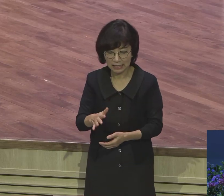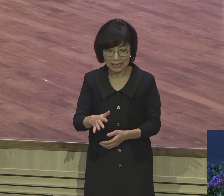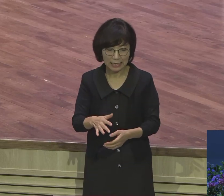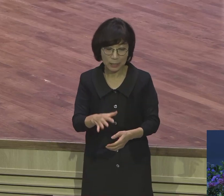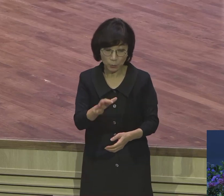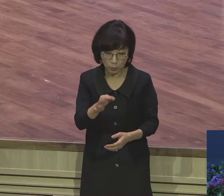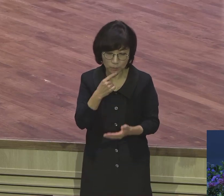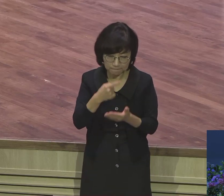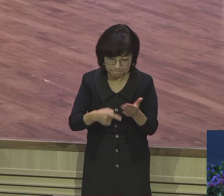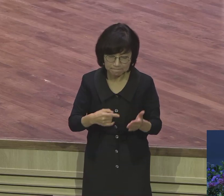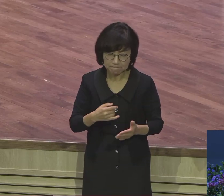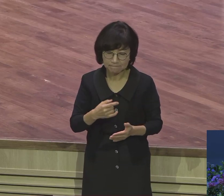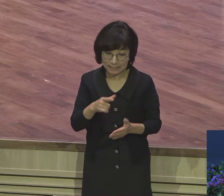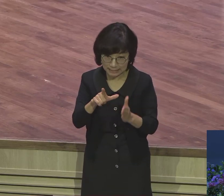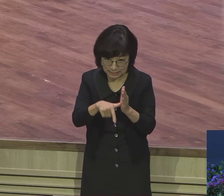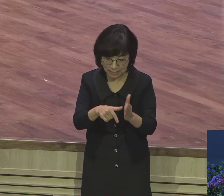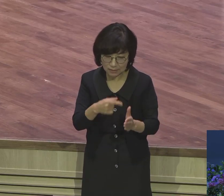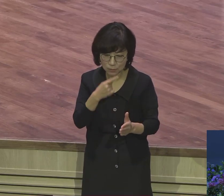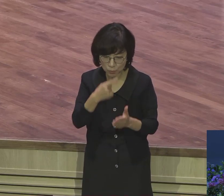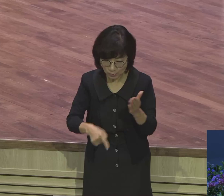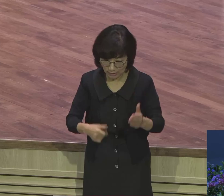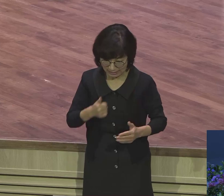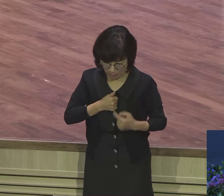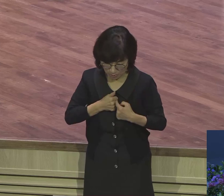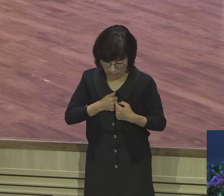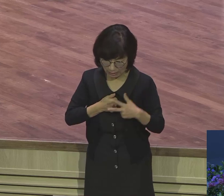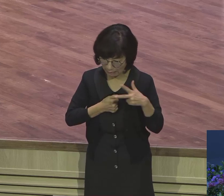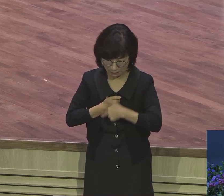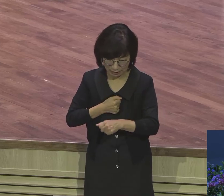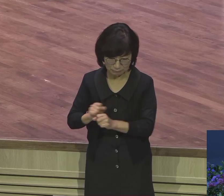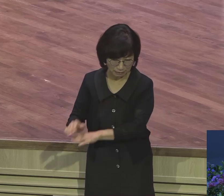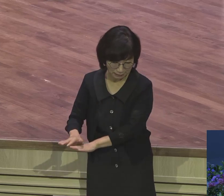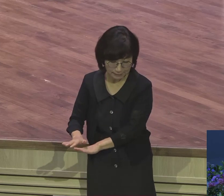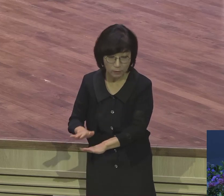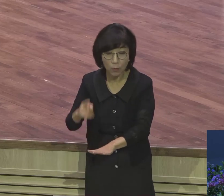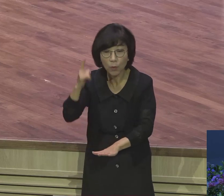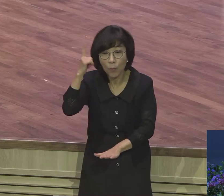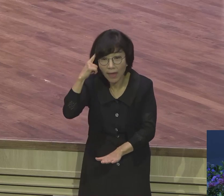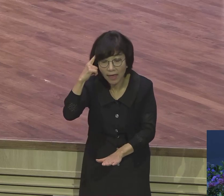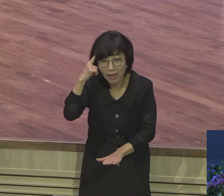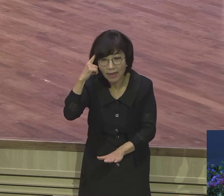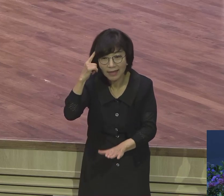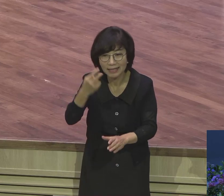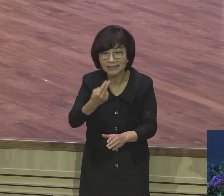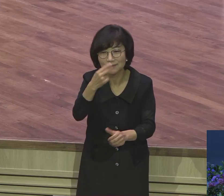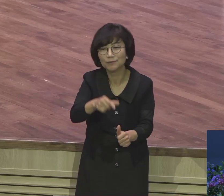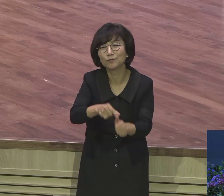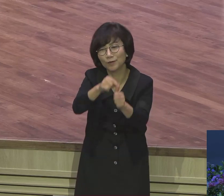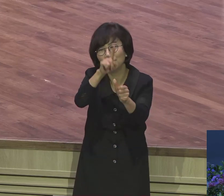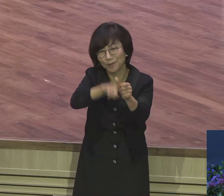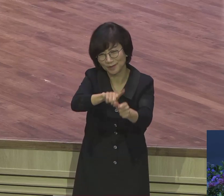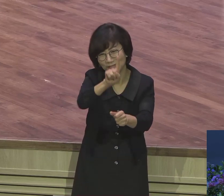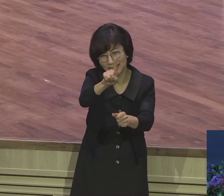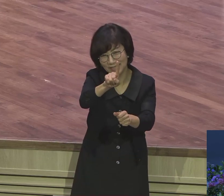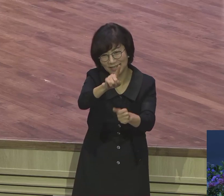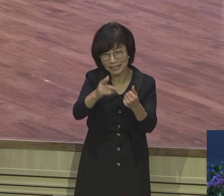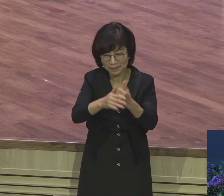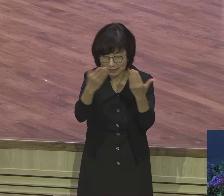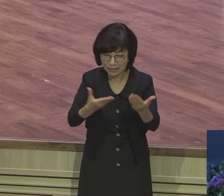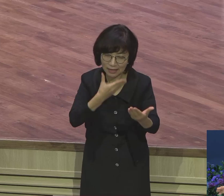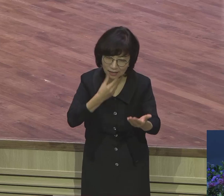물질은 손해봐야 돼요. 시간도 손해봐야 돼요. 자존심도 내려놔야 돼요. 요 생명 살리는 원내수 요구하려고 하면 그렇습니다.